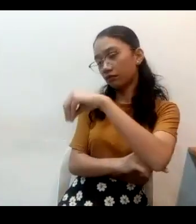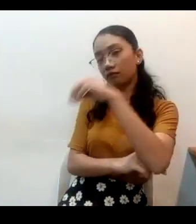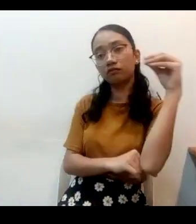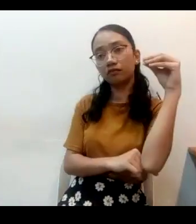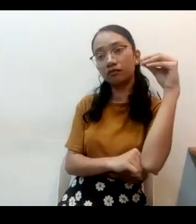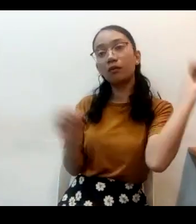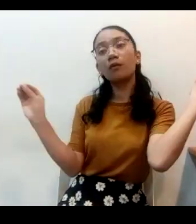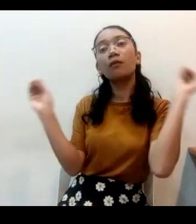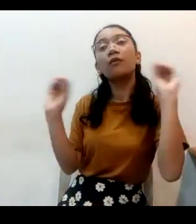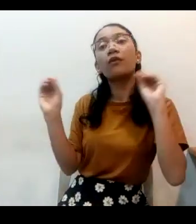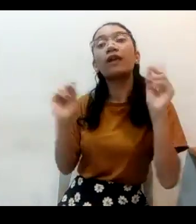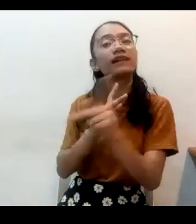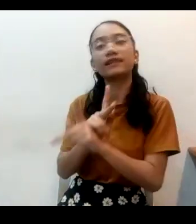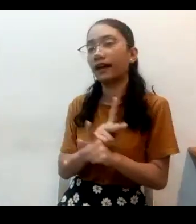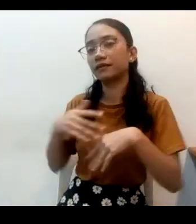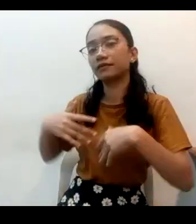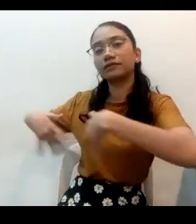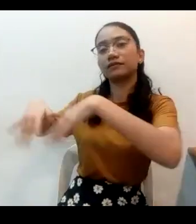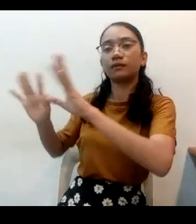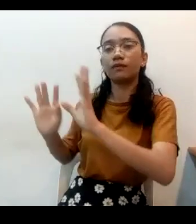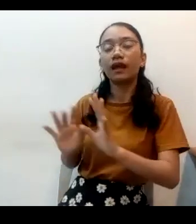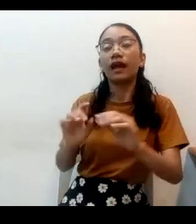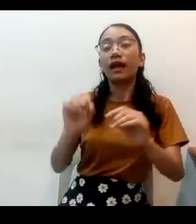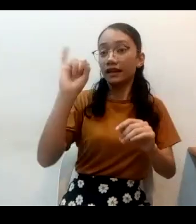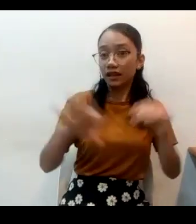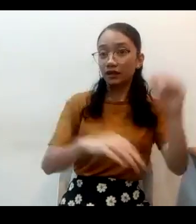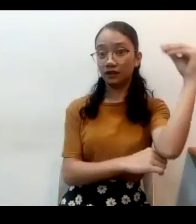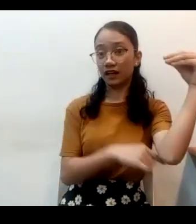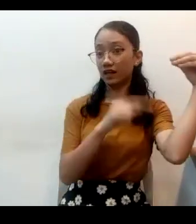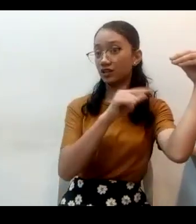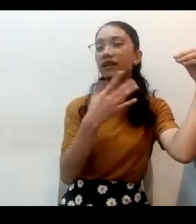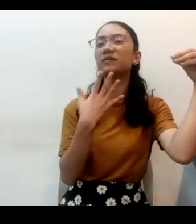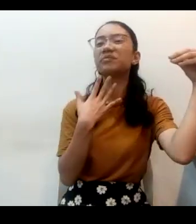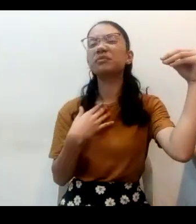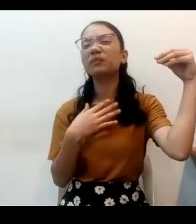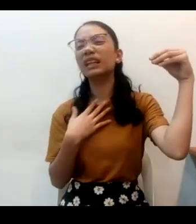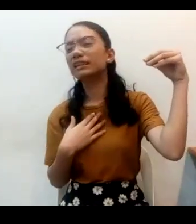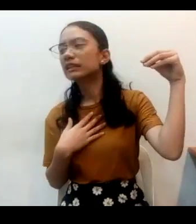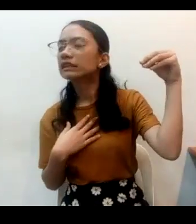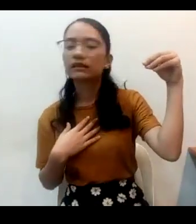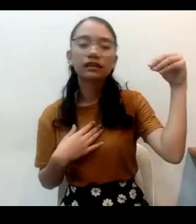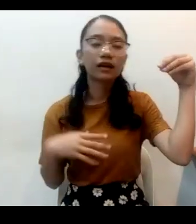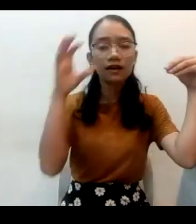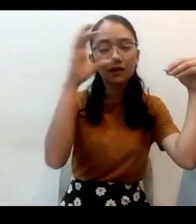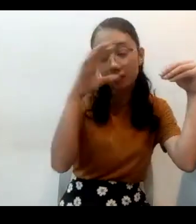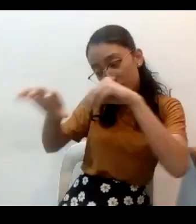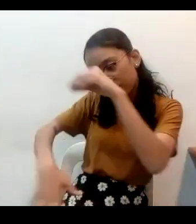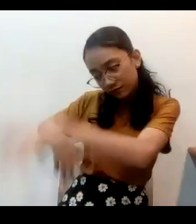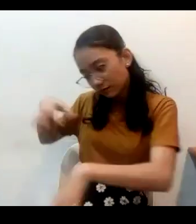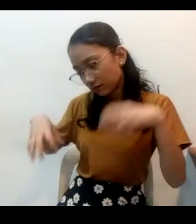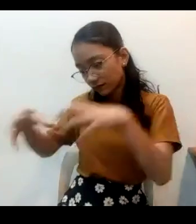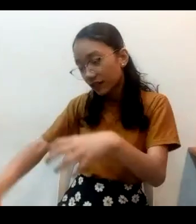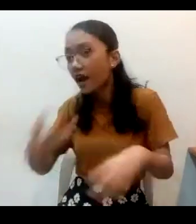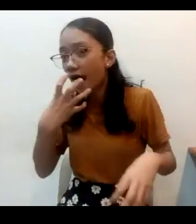feels thirsty, she break the egg and drink. Ngunit kapag nakakaramdam po siya ng uhaw, kanya pong tinutuka yung itlog at